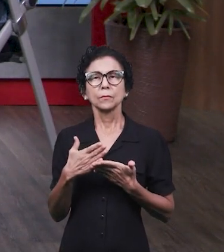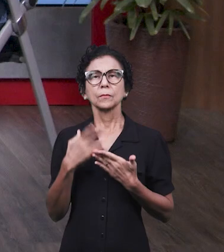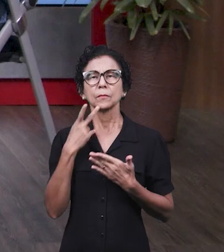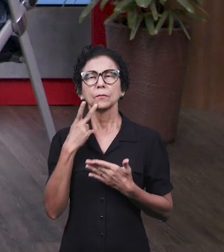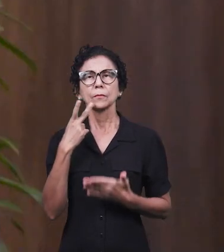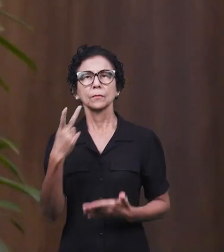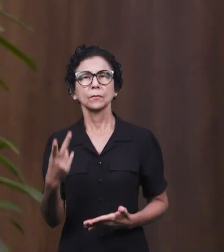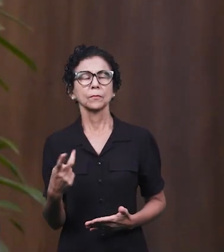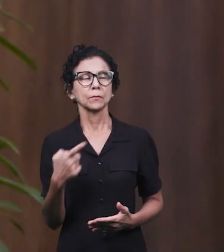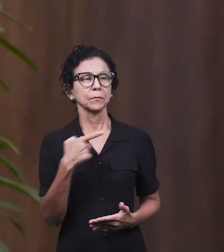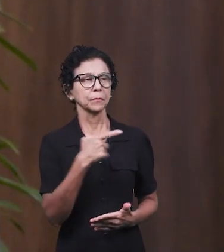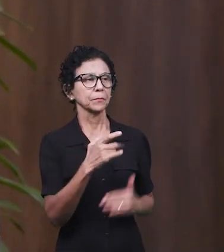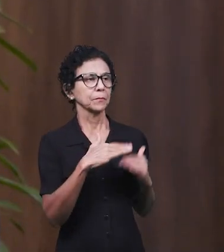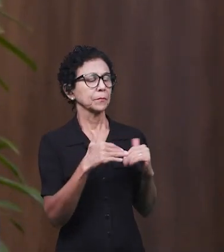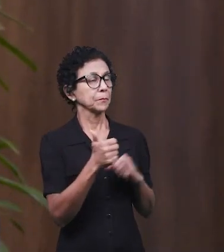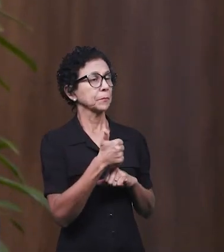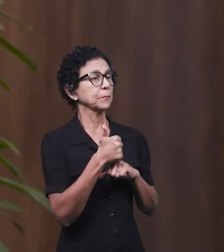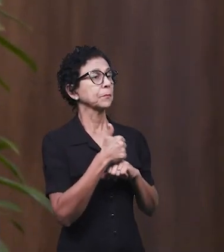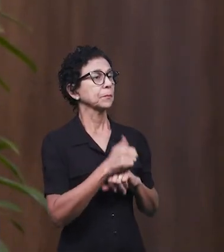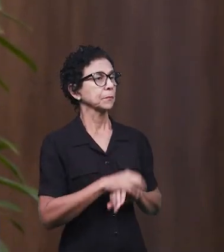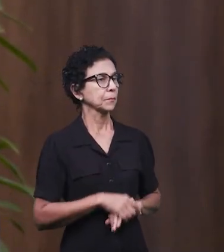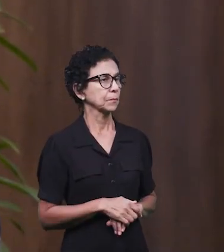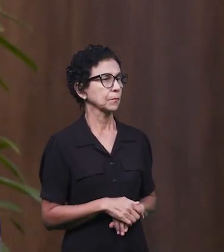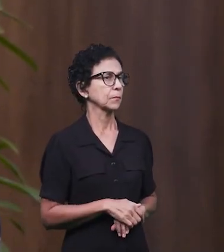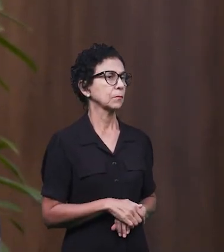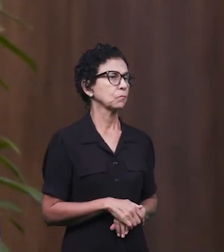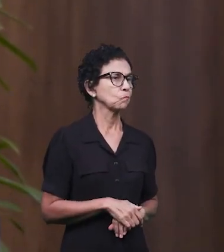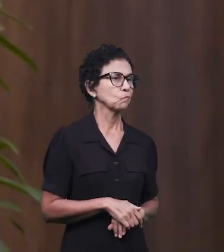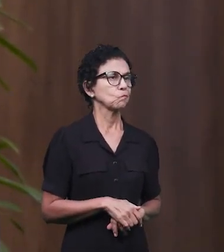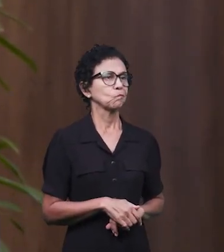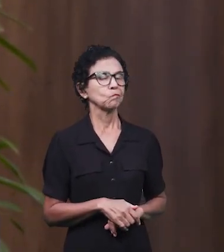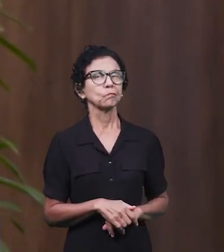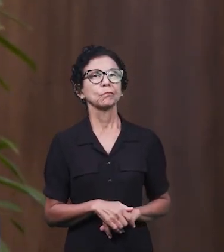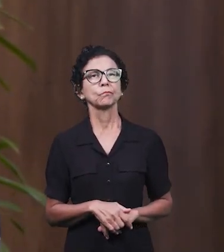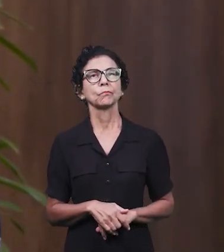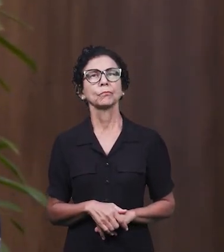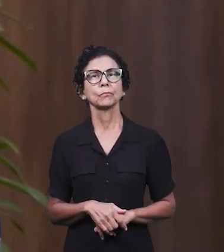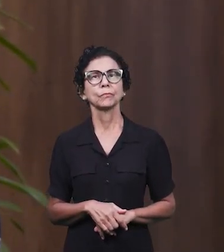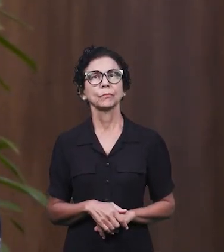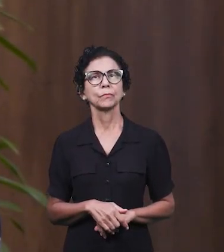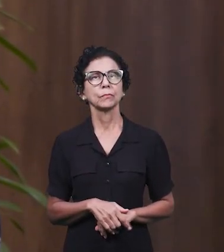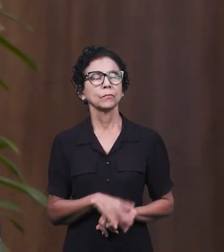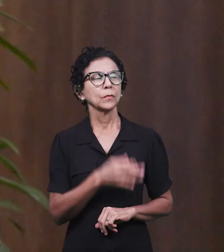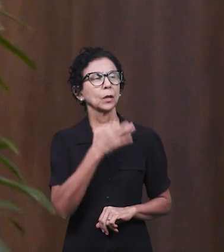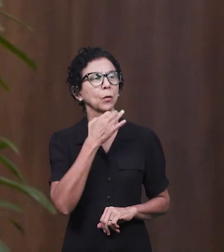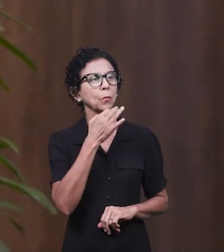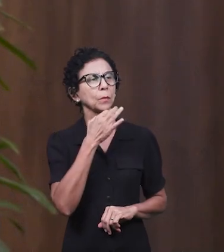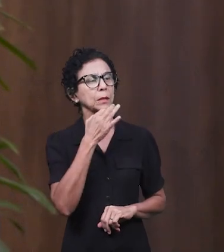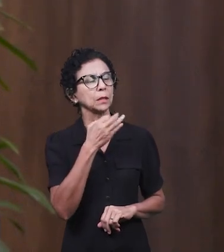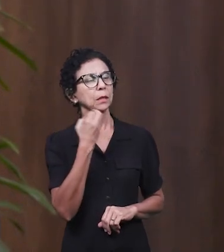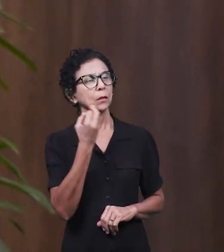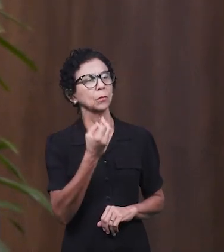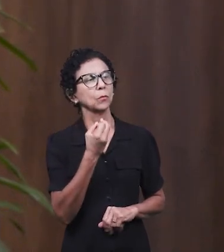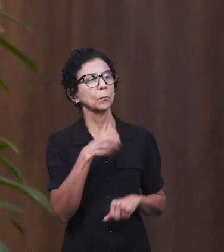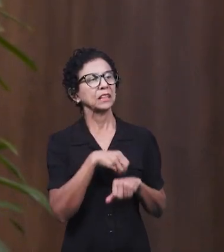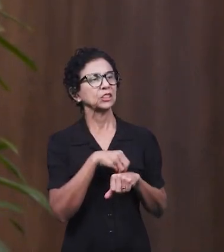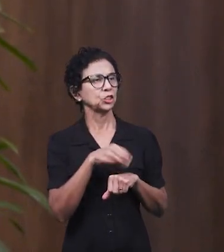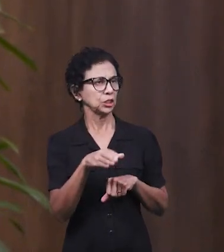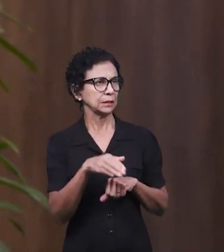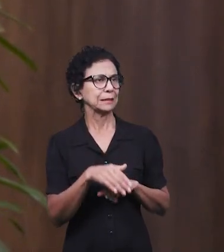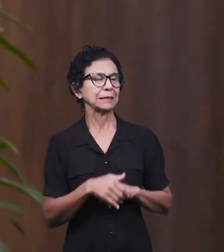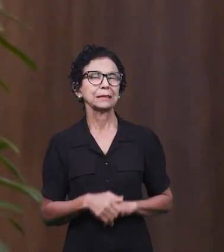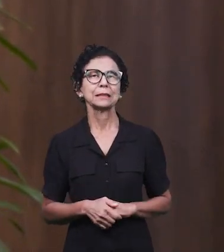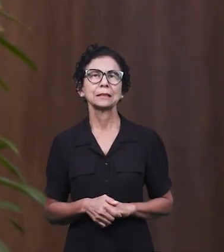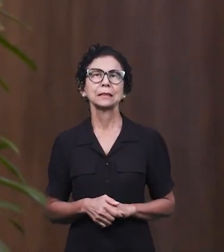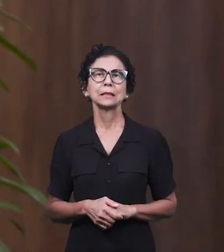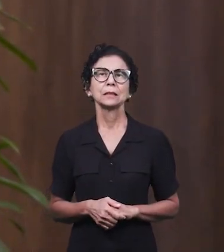você, como profissional, existe assim algo que você queira falar sobre como